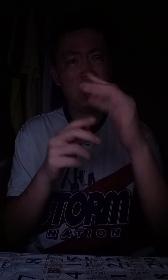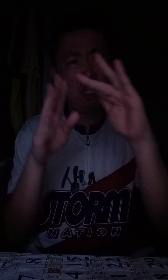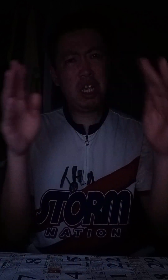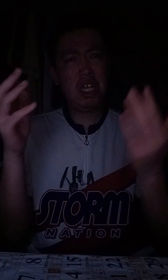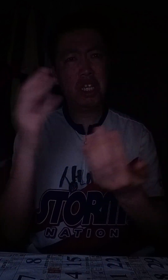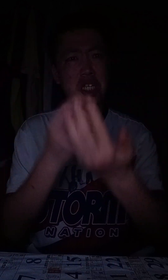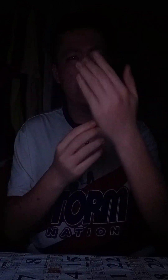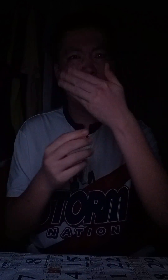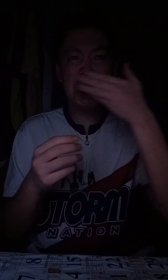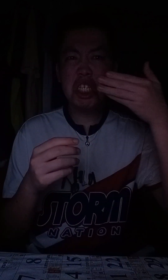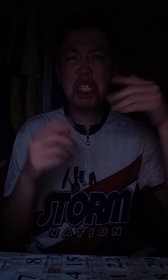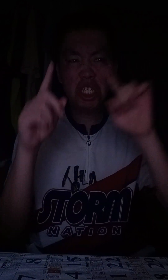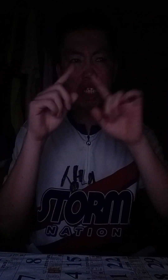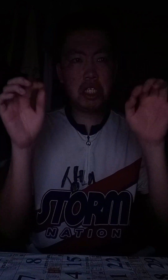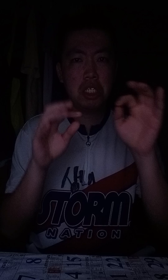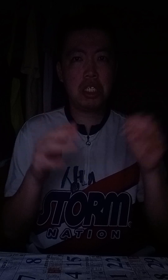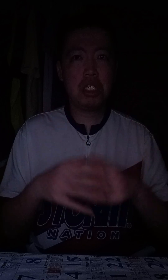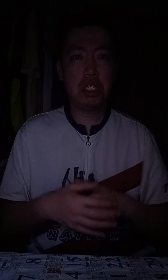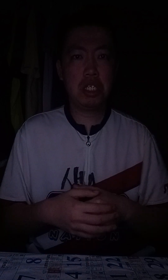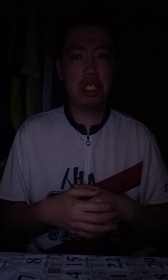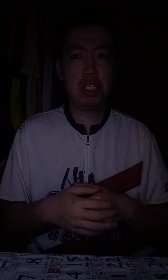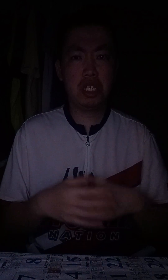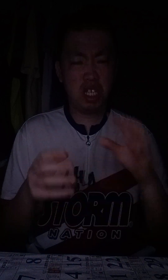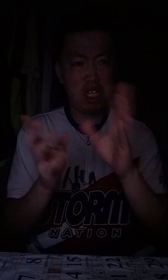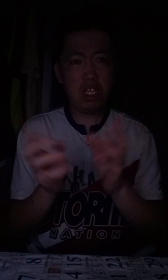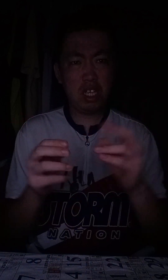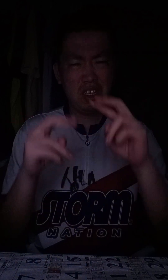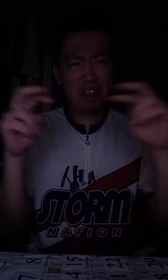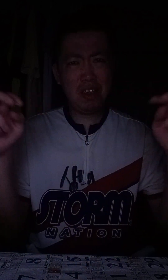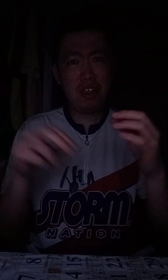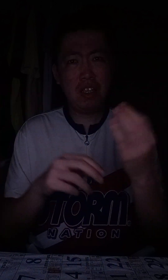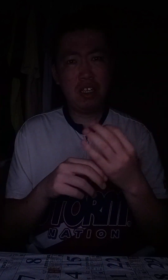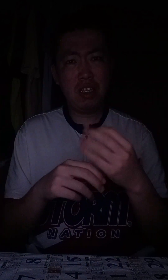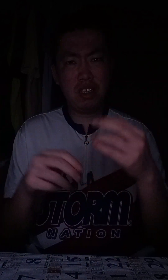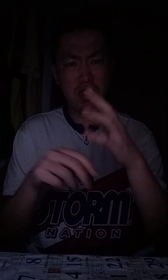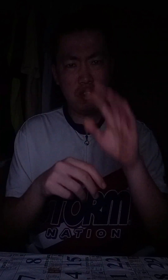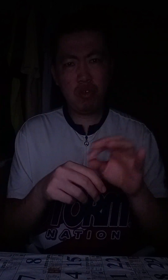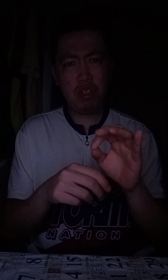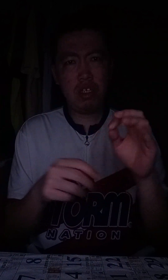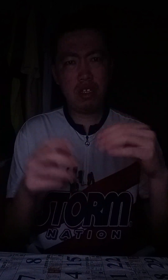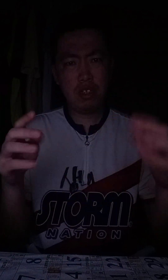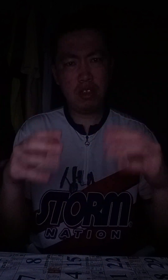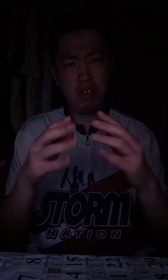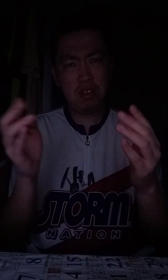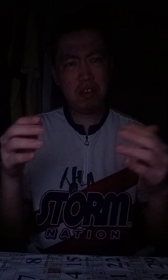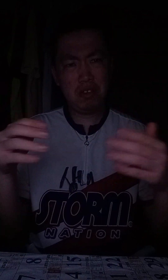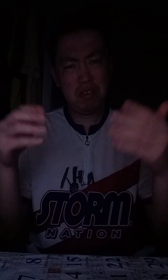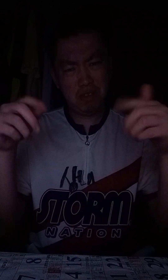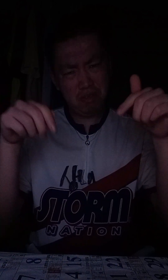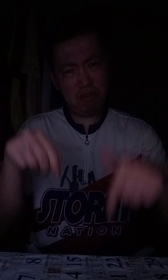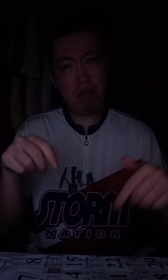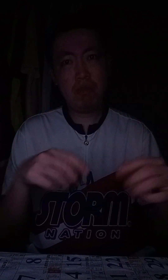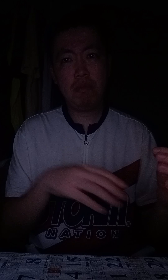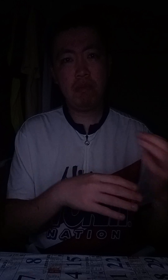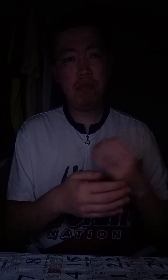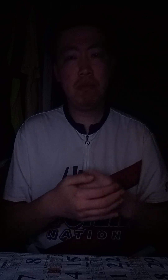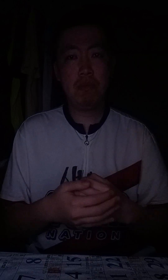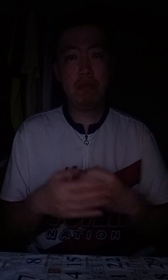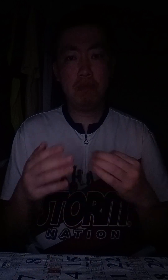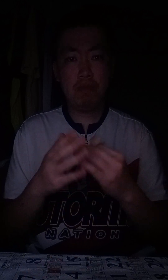불에 검게 그을렸습니다. 타이어는 까맣게 탄 데다 구멍이나 바람이 다 빠졌습니다. 불이 난